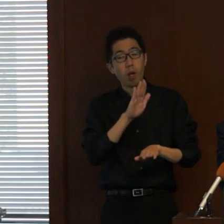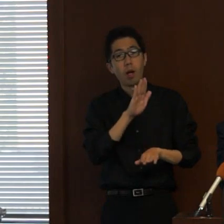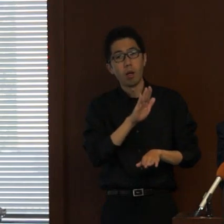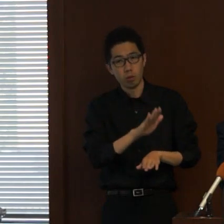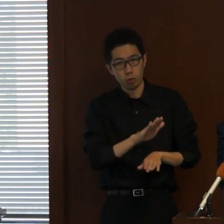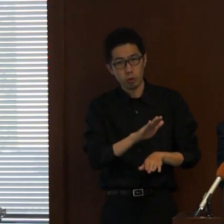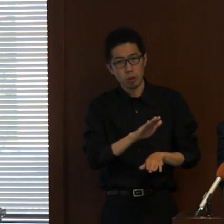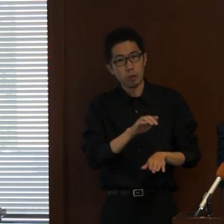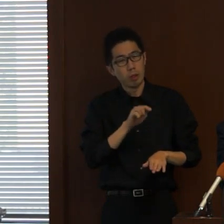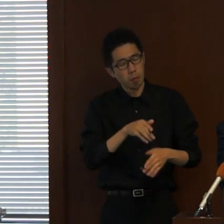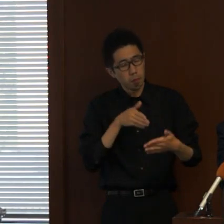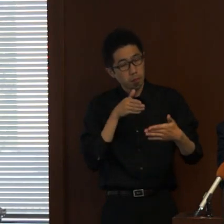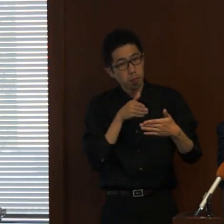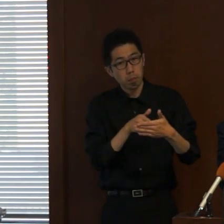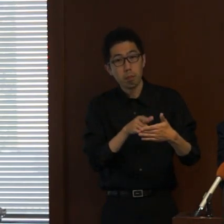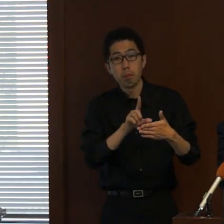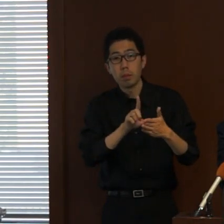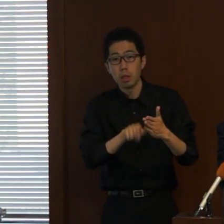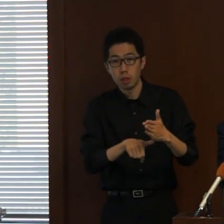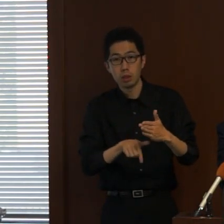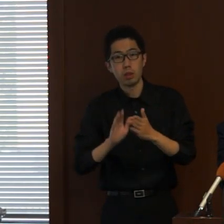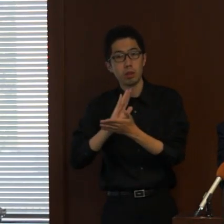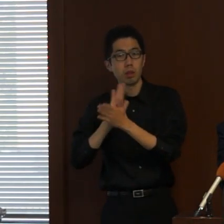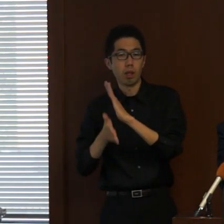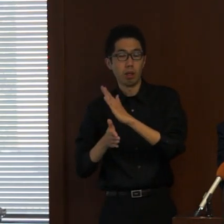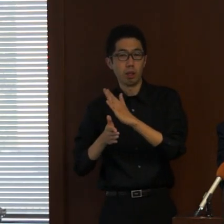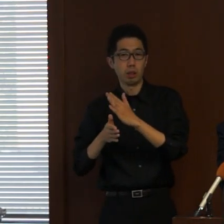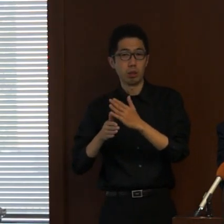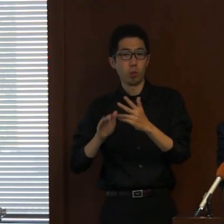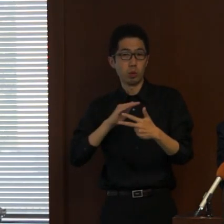県の施設で、県の、